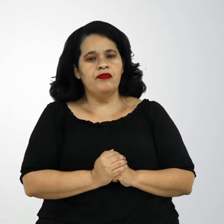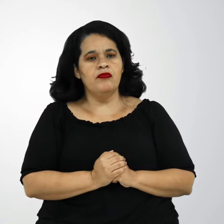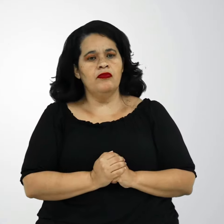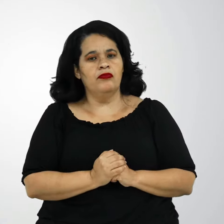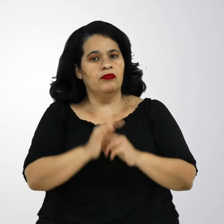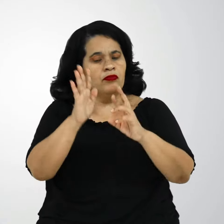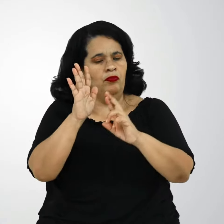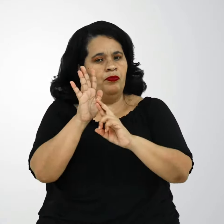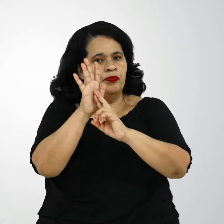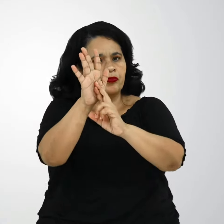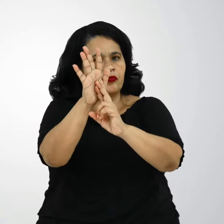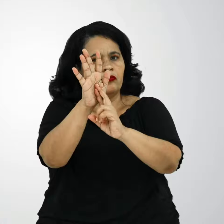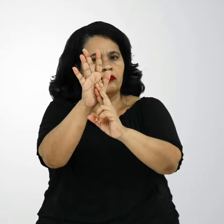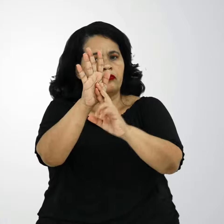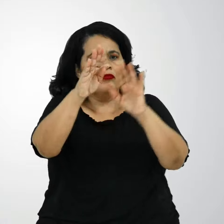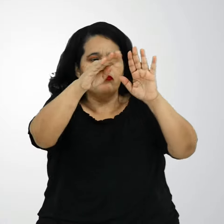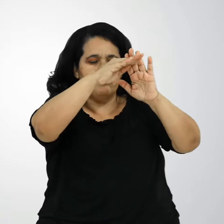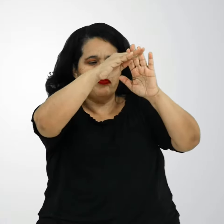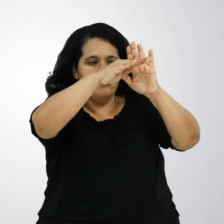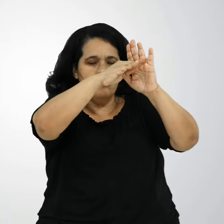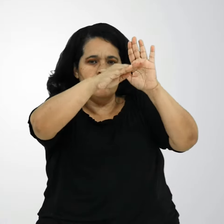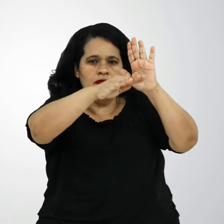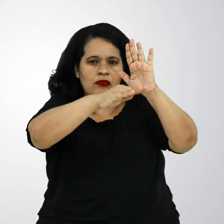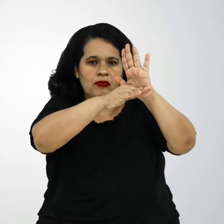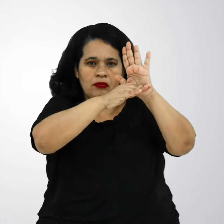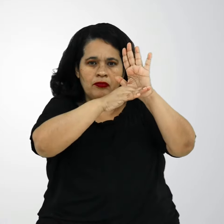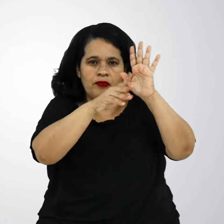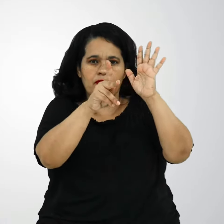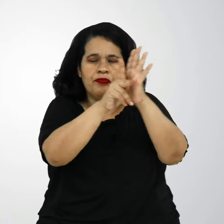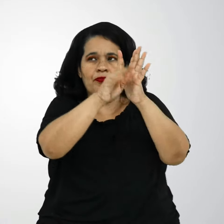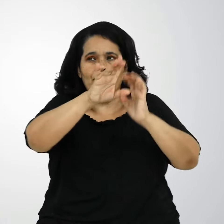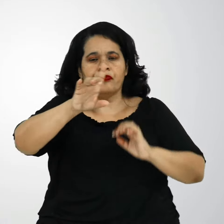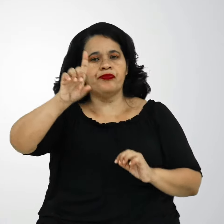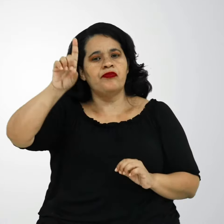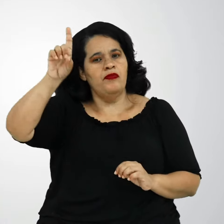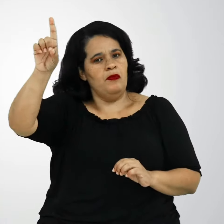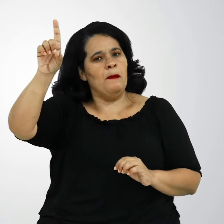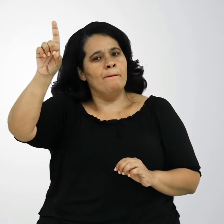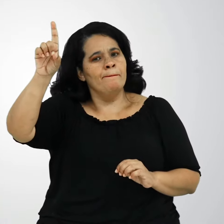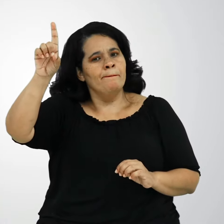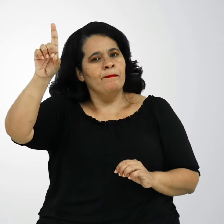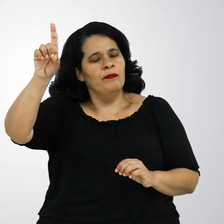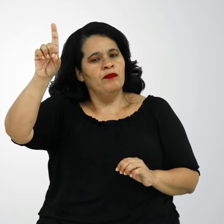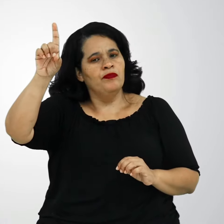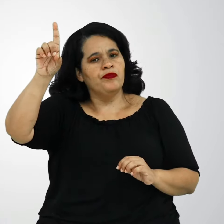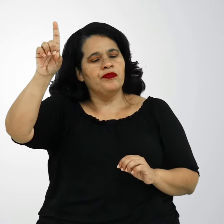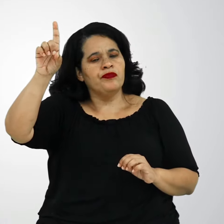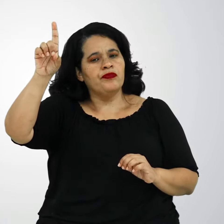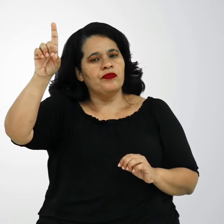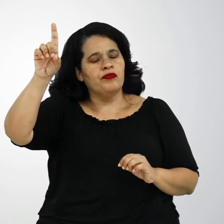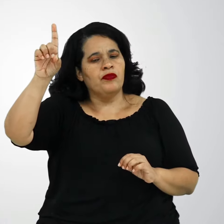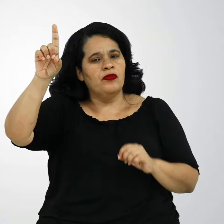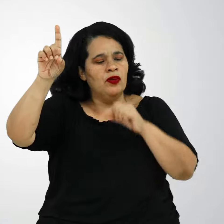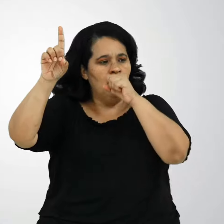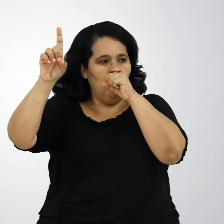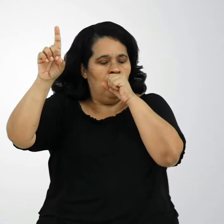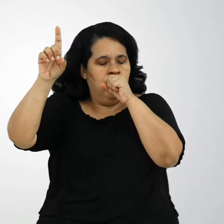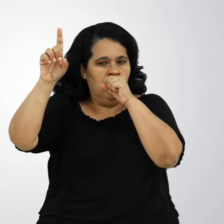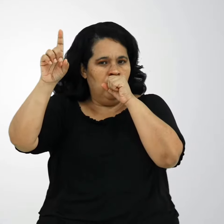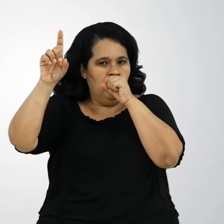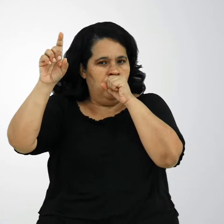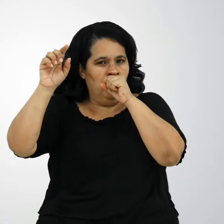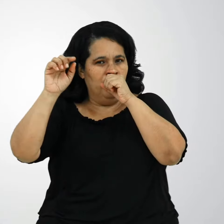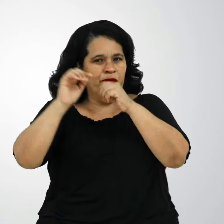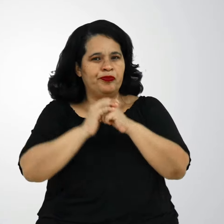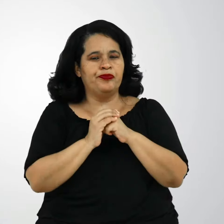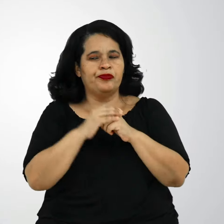uma referência aqui no plano de Deus, a morte de Cristo é um fato muito necessário, muito importante